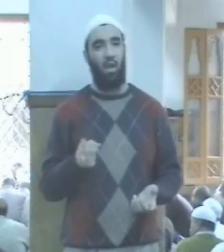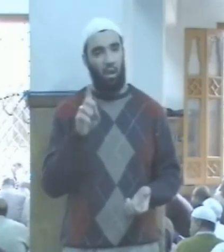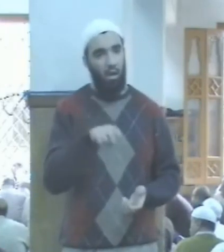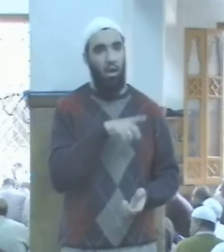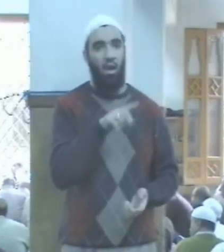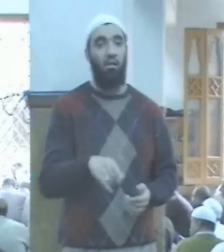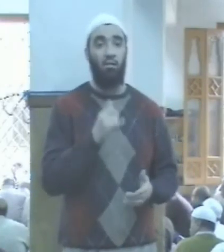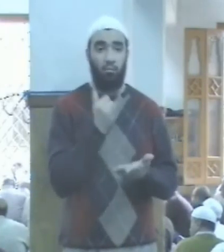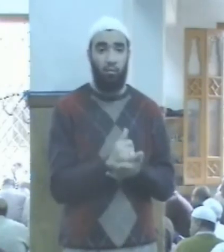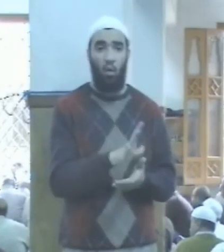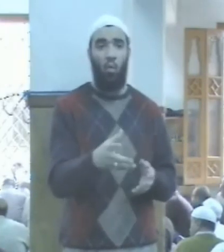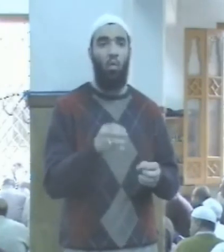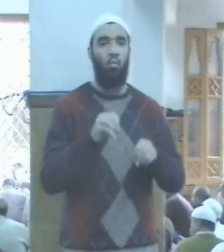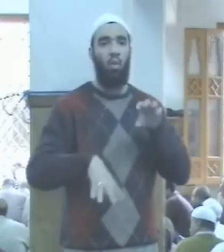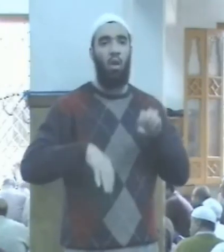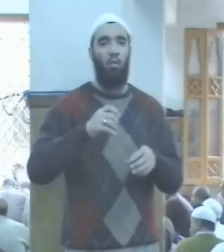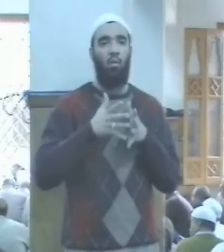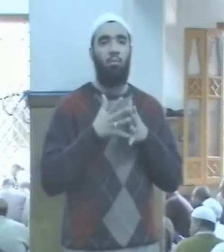لو أن العلماء